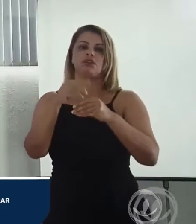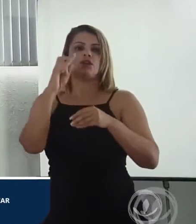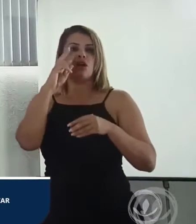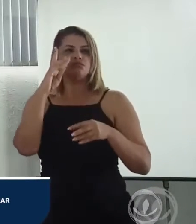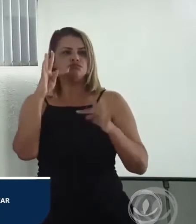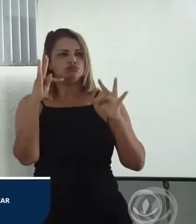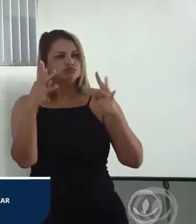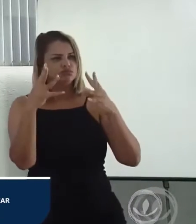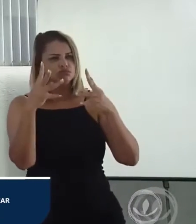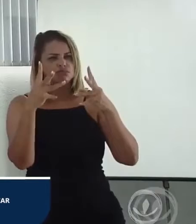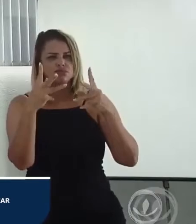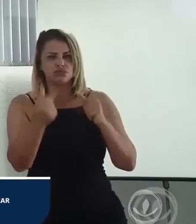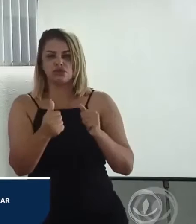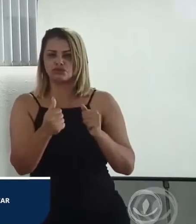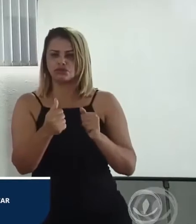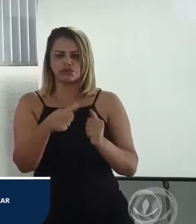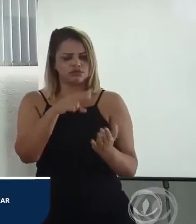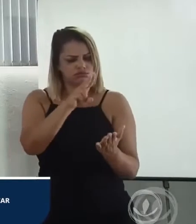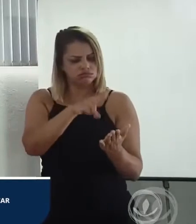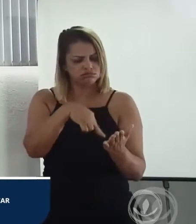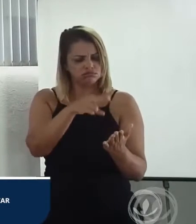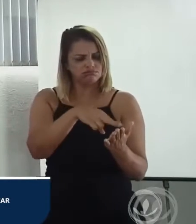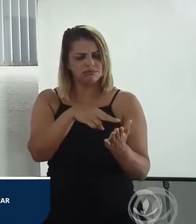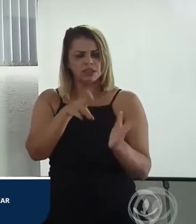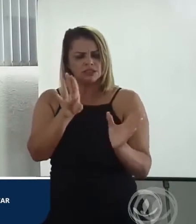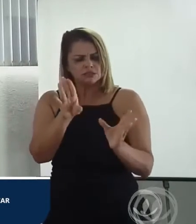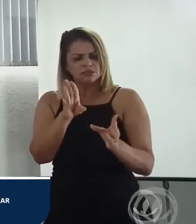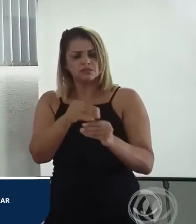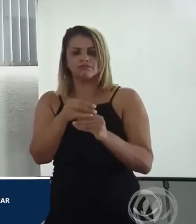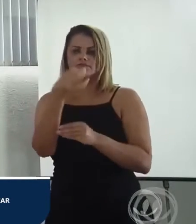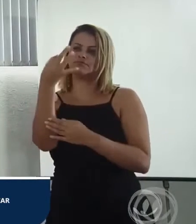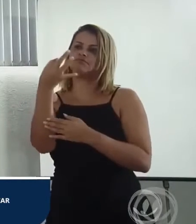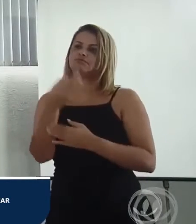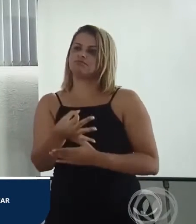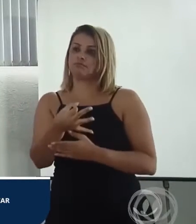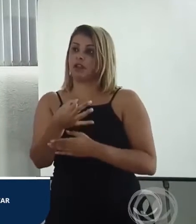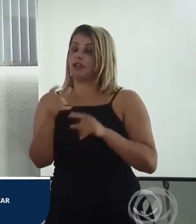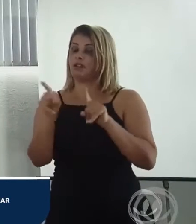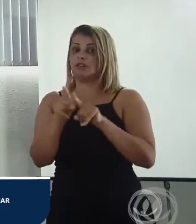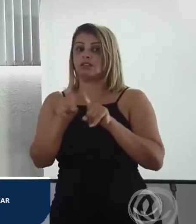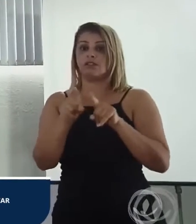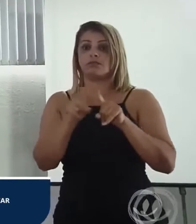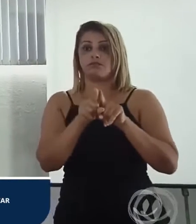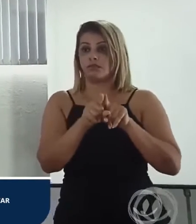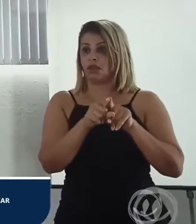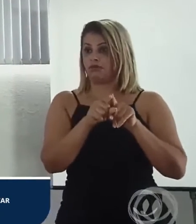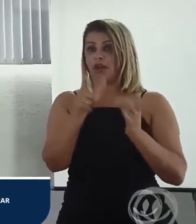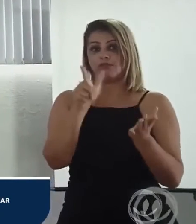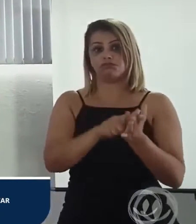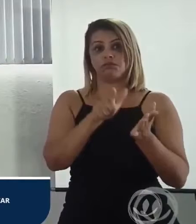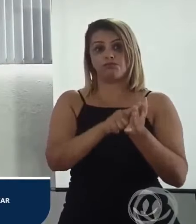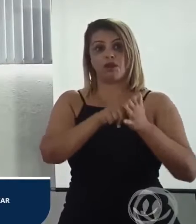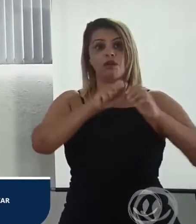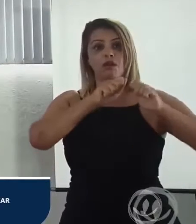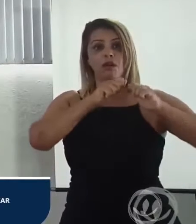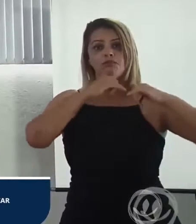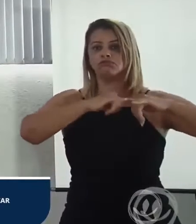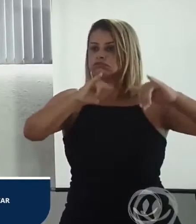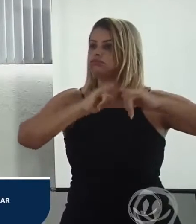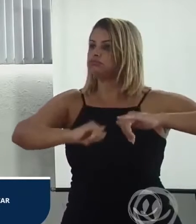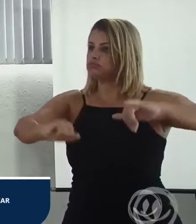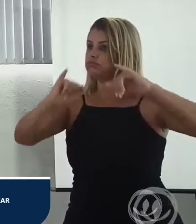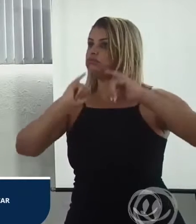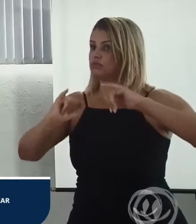leiam na íntegra o decreto, mas nós vamos soltar uma nota técnica também. Então, nesse período de atividades suspensas, o que